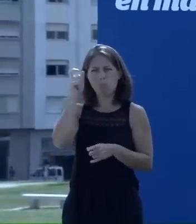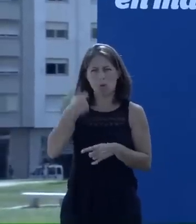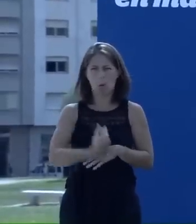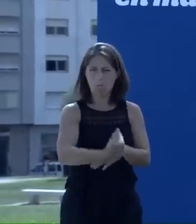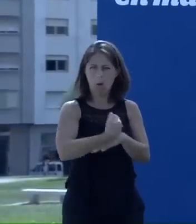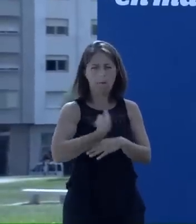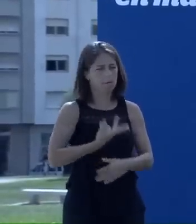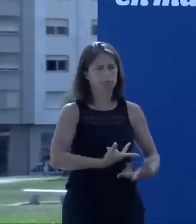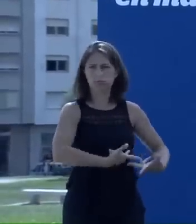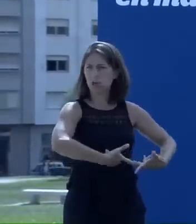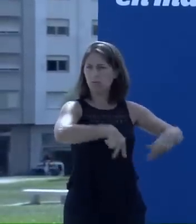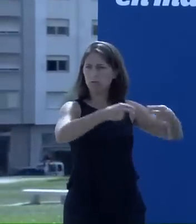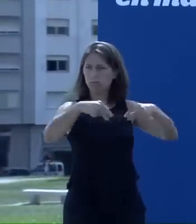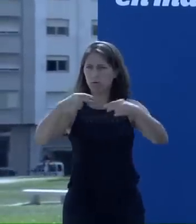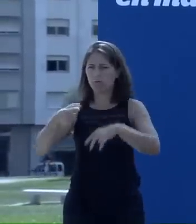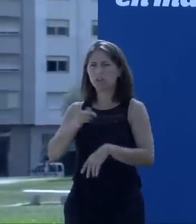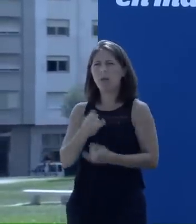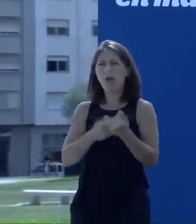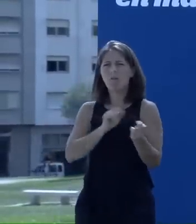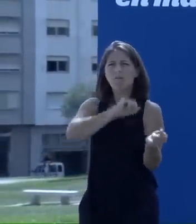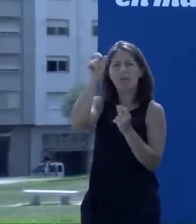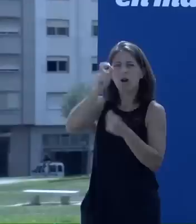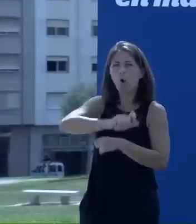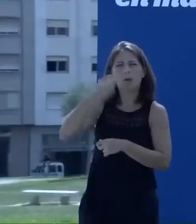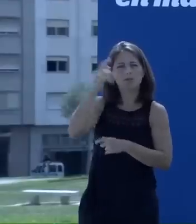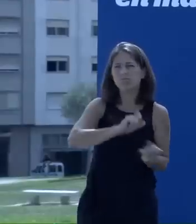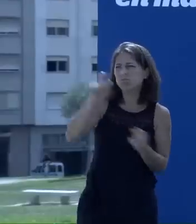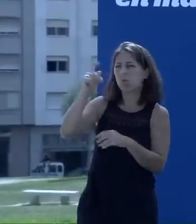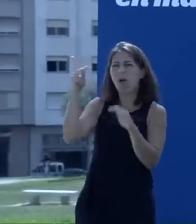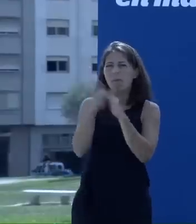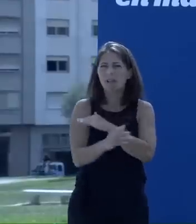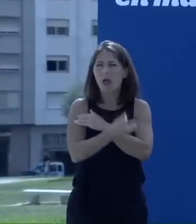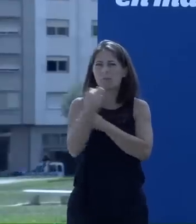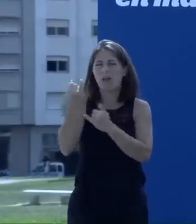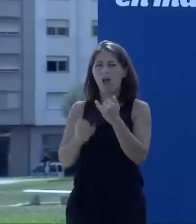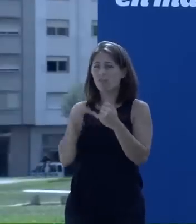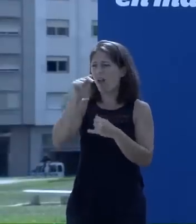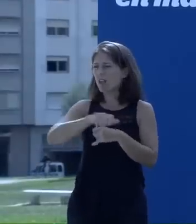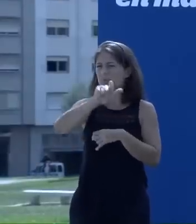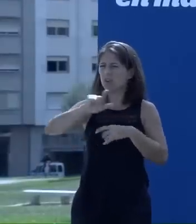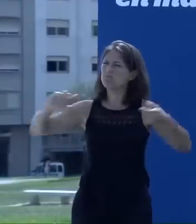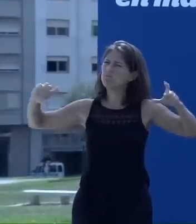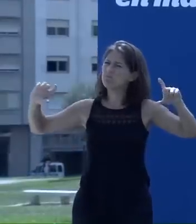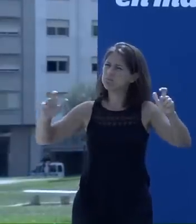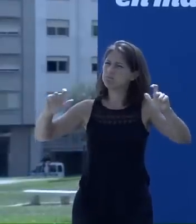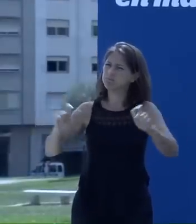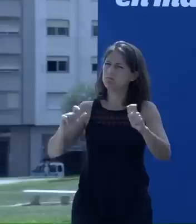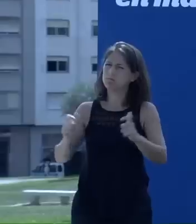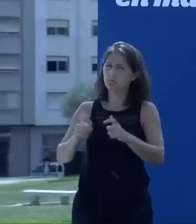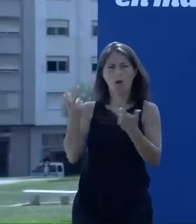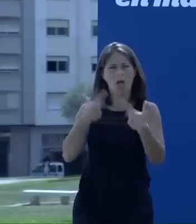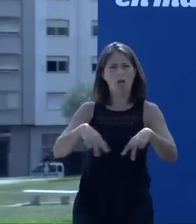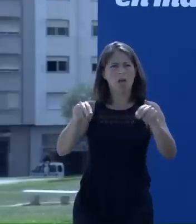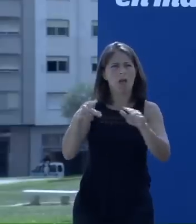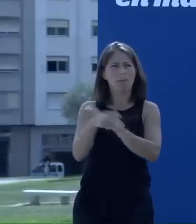a emigración das nosas xoves, o ermo demográfico na nosa provincia, como ben explicaba Lucía, os ataques sistémicos que